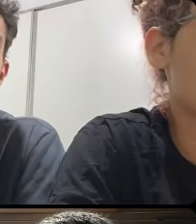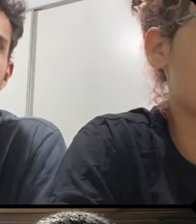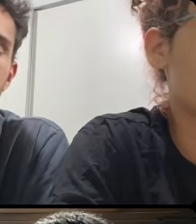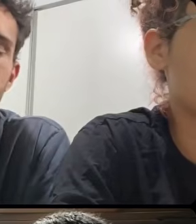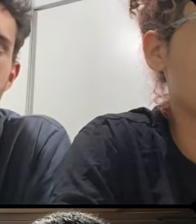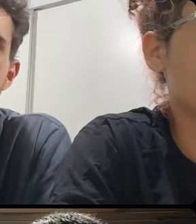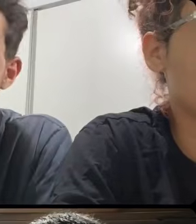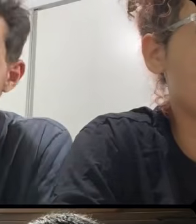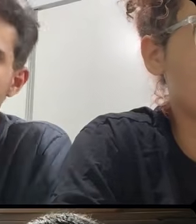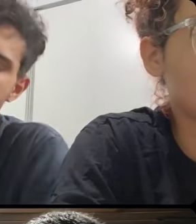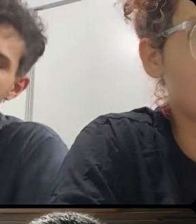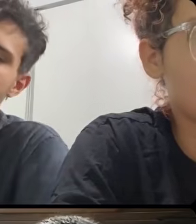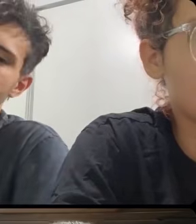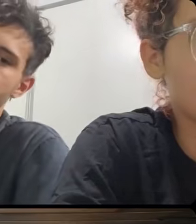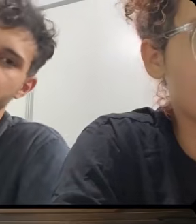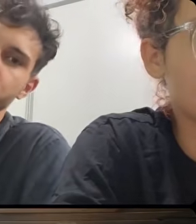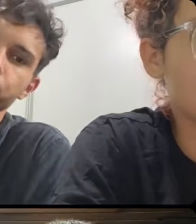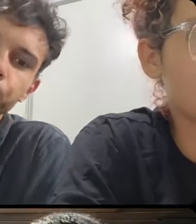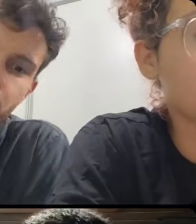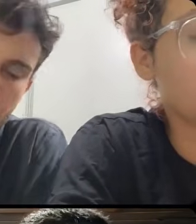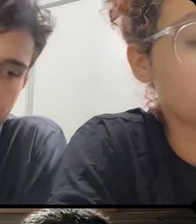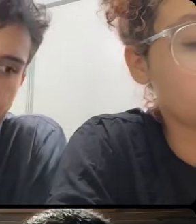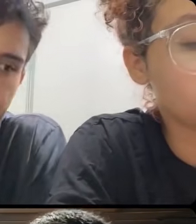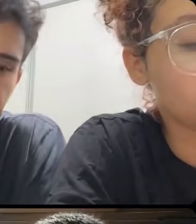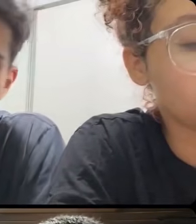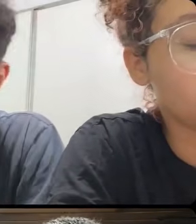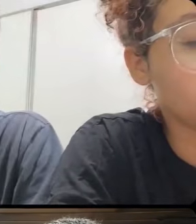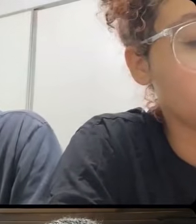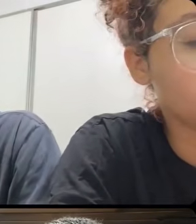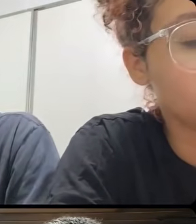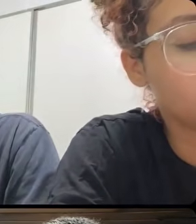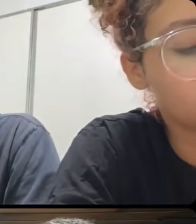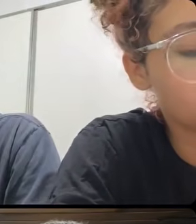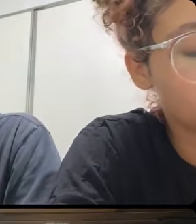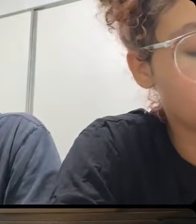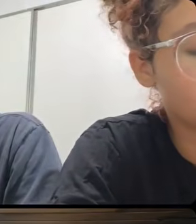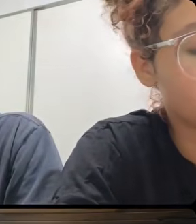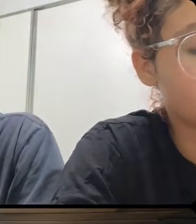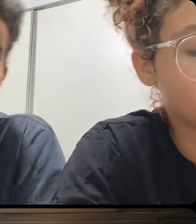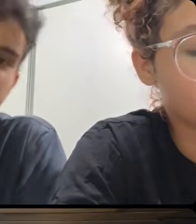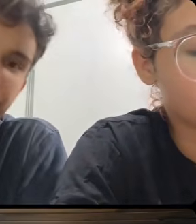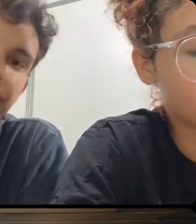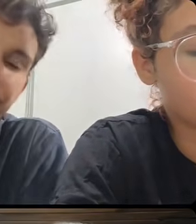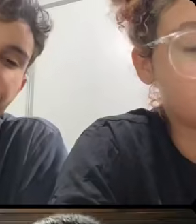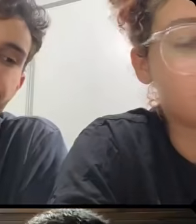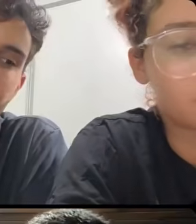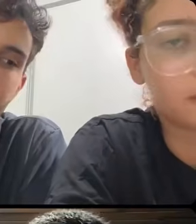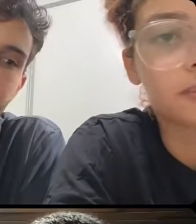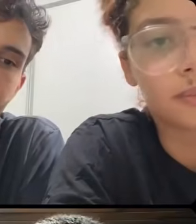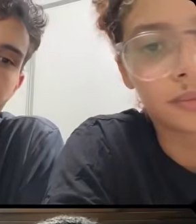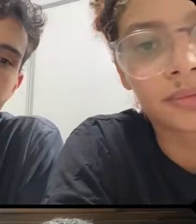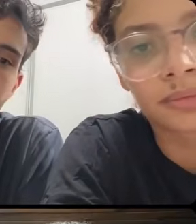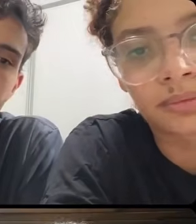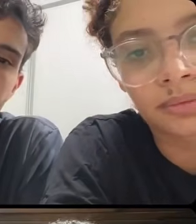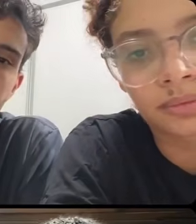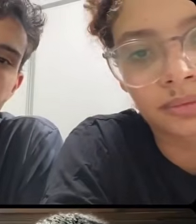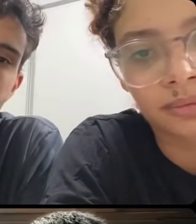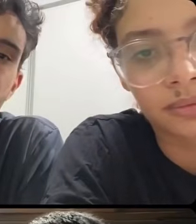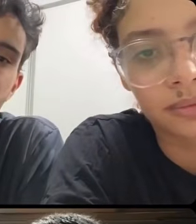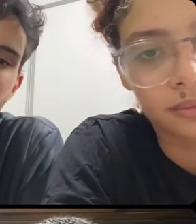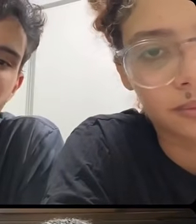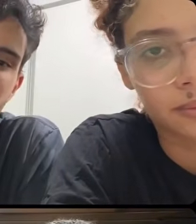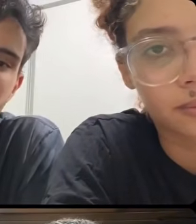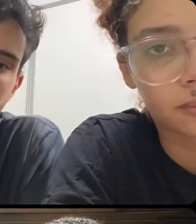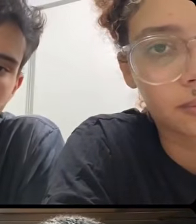Agora mesmo. nesse ano. E que benção, né? E Deus uniu de uma extremidade para a outra. E nada é em vão na